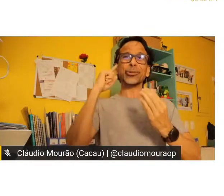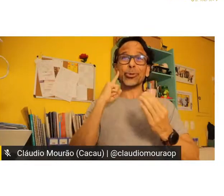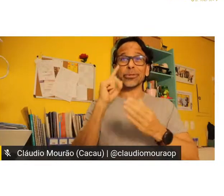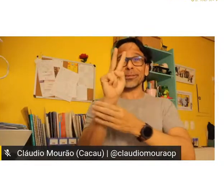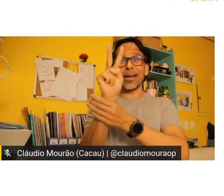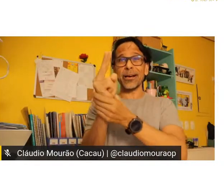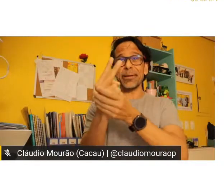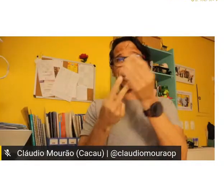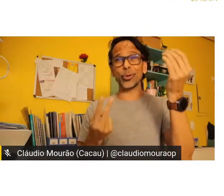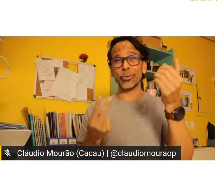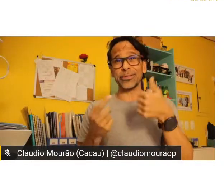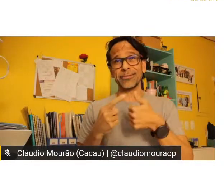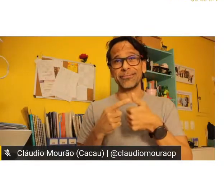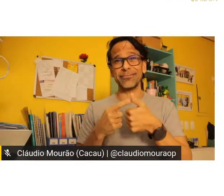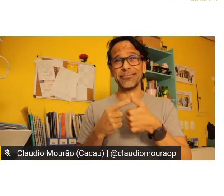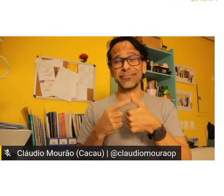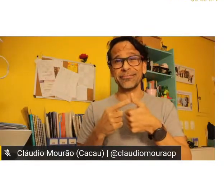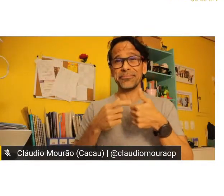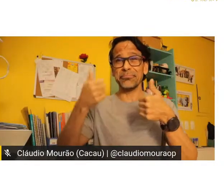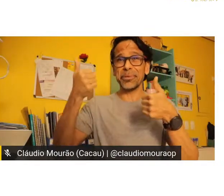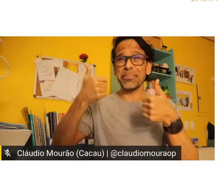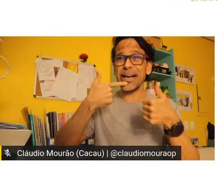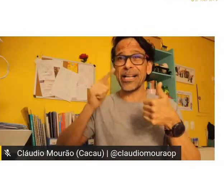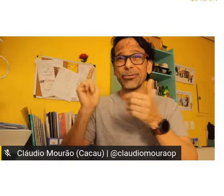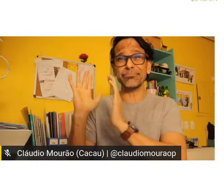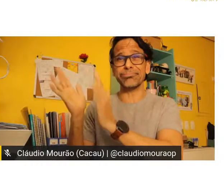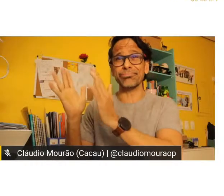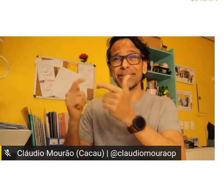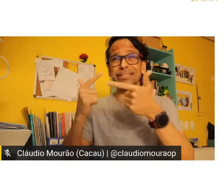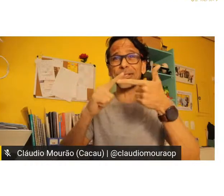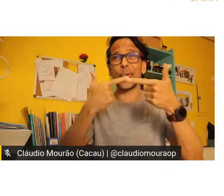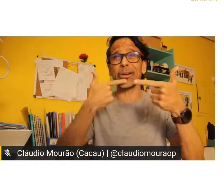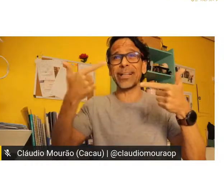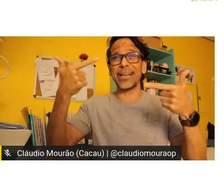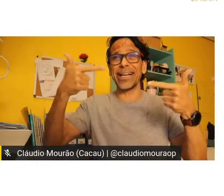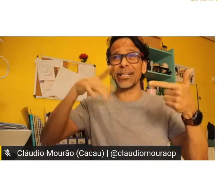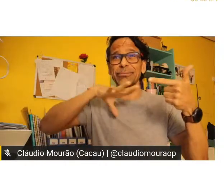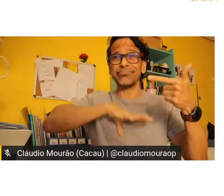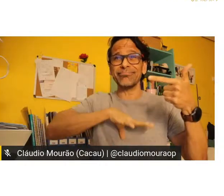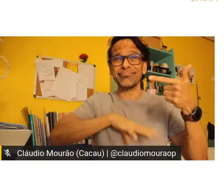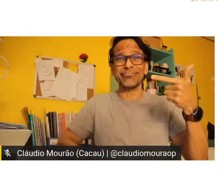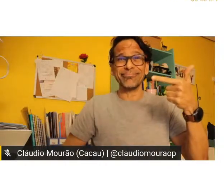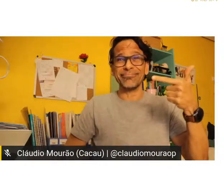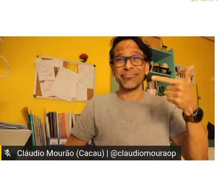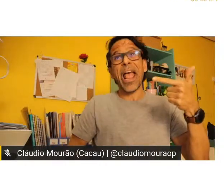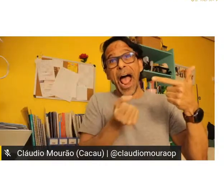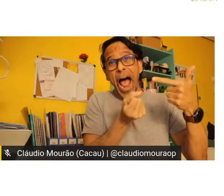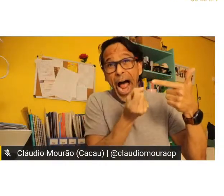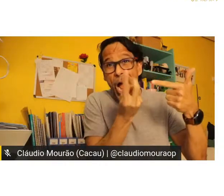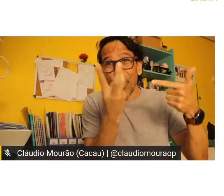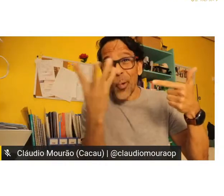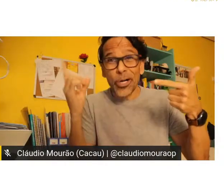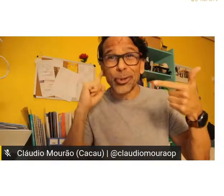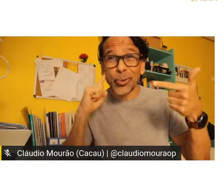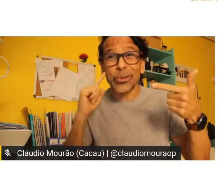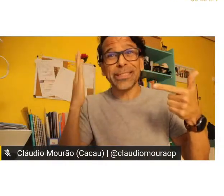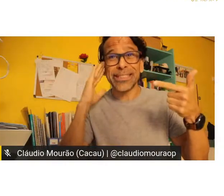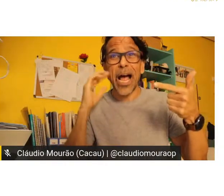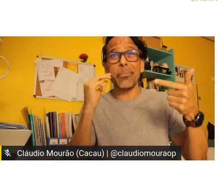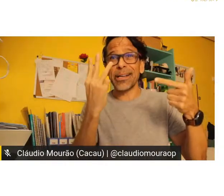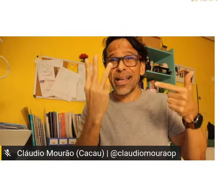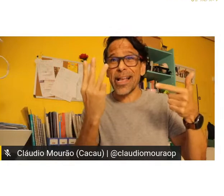aqui está participando né decidiu participar de congressos que cantava a temática da do